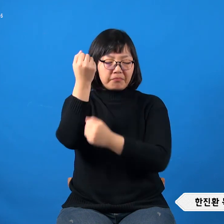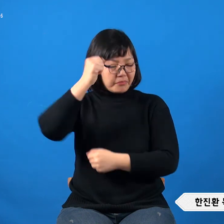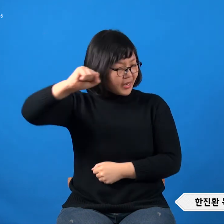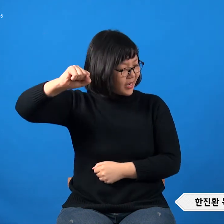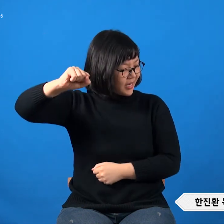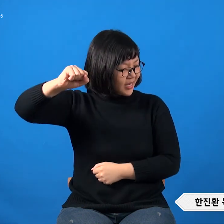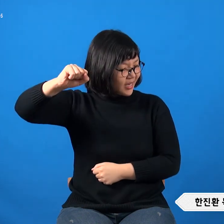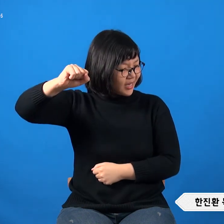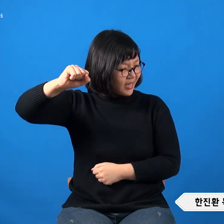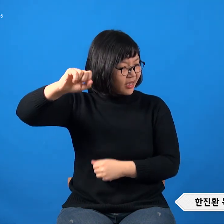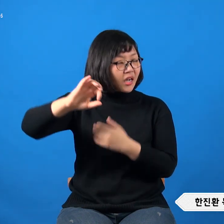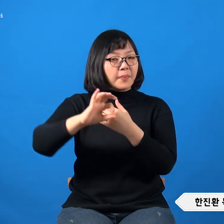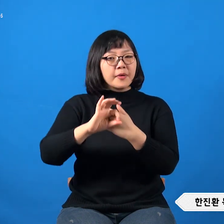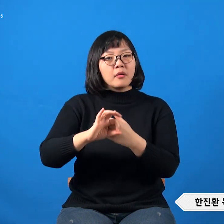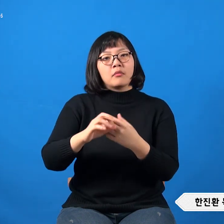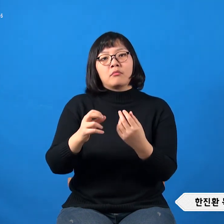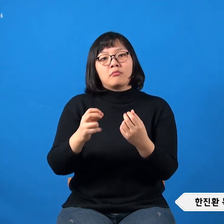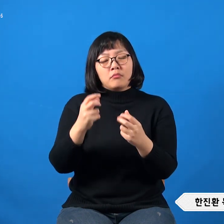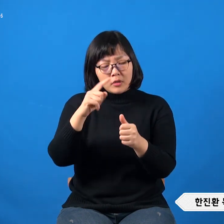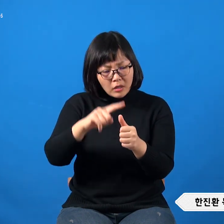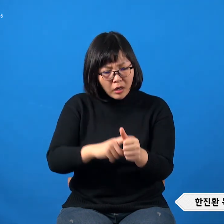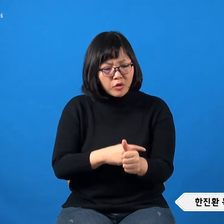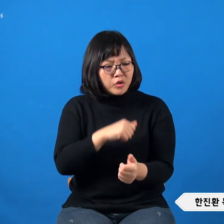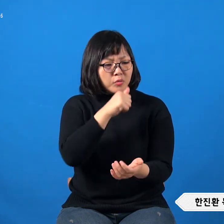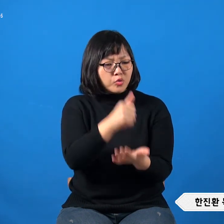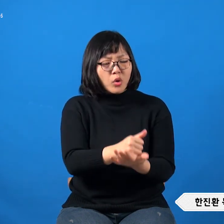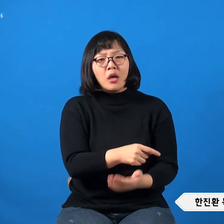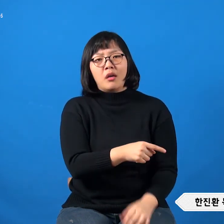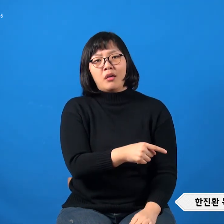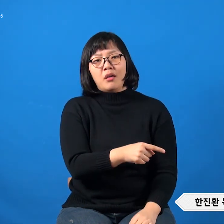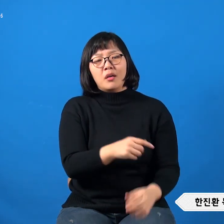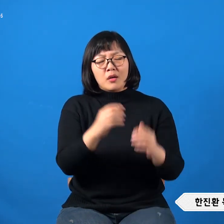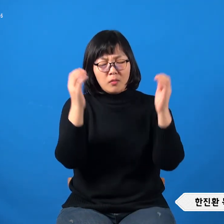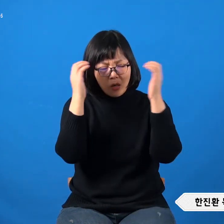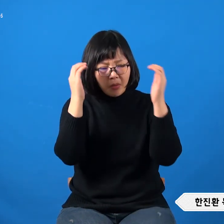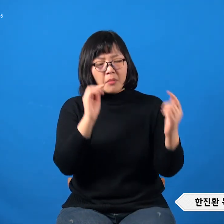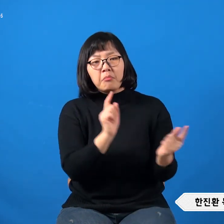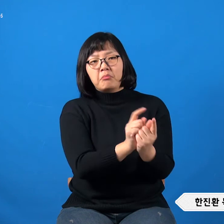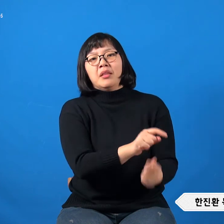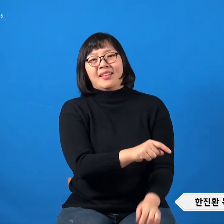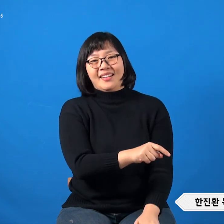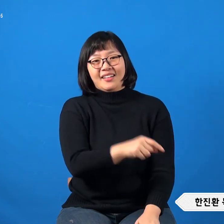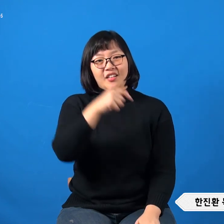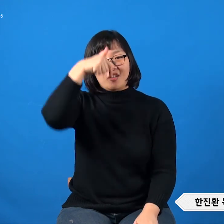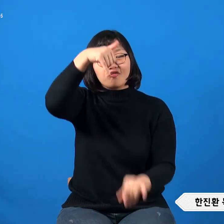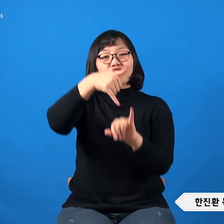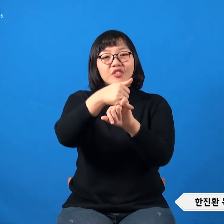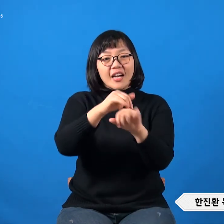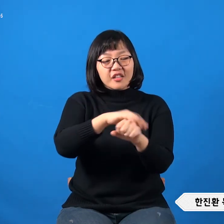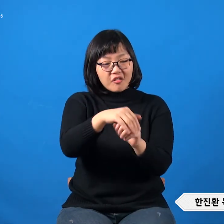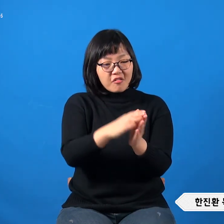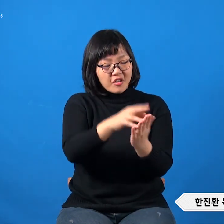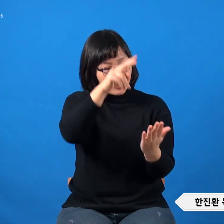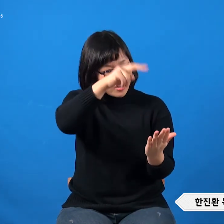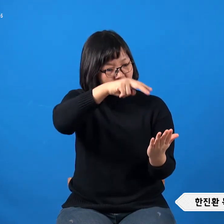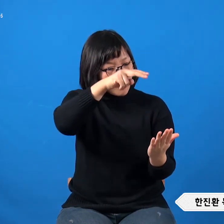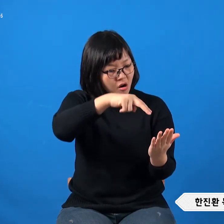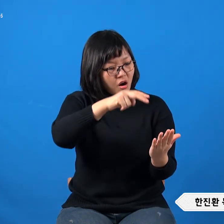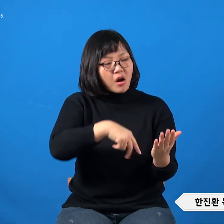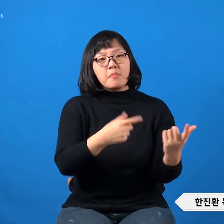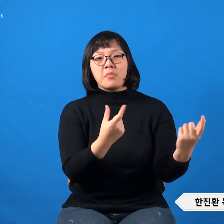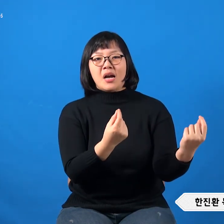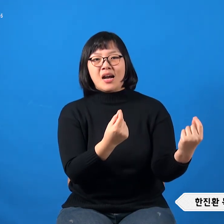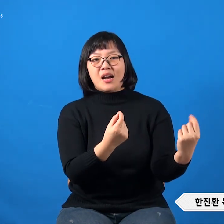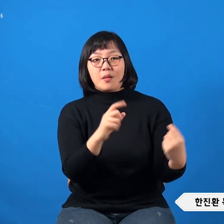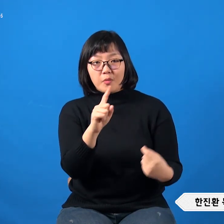수 없는 것은 그건 당연한 것입니다. 구약 성경이 일관되게 그것을 보여줍니다. 이스라엘